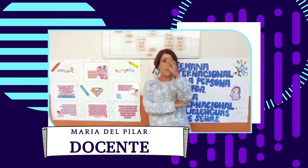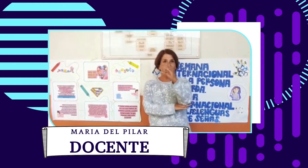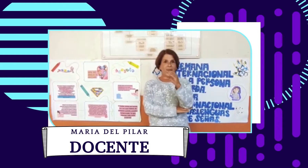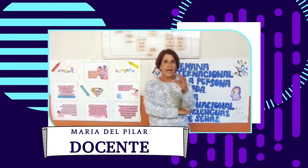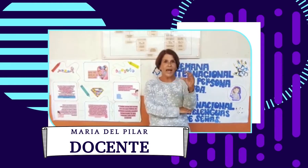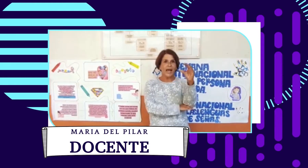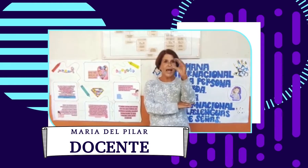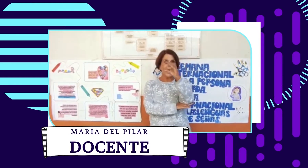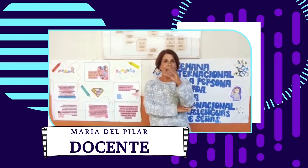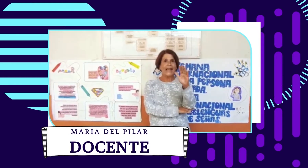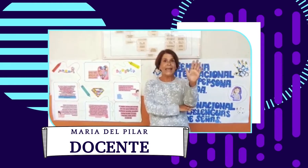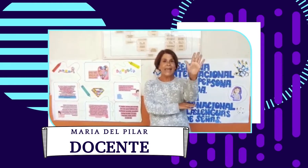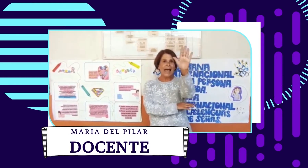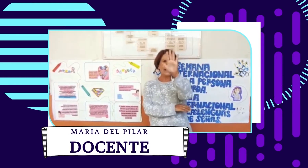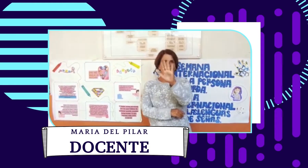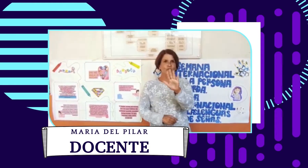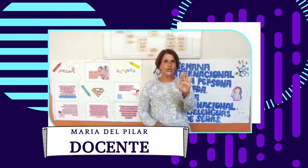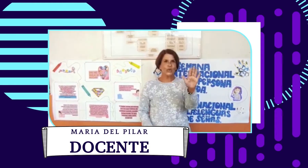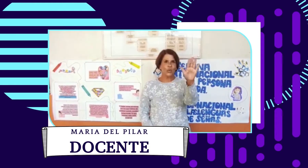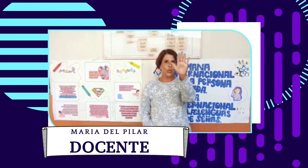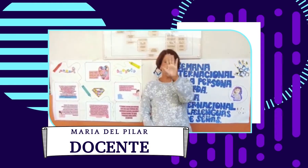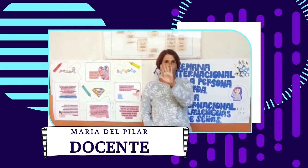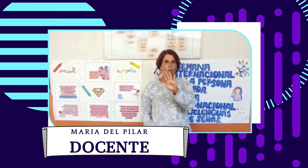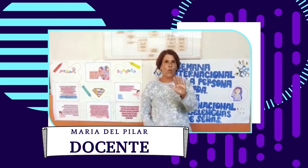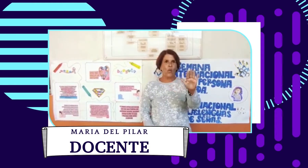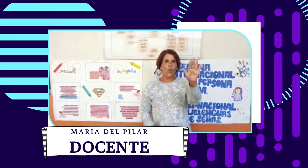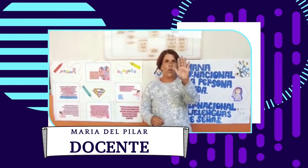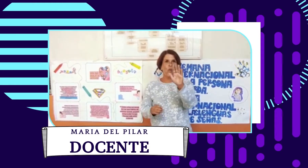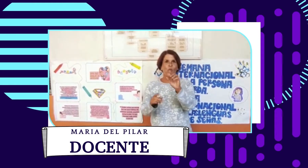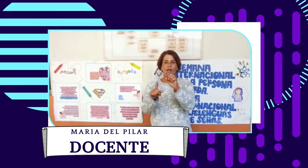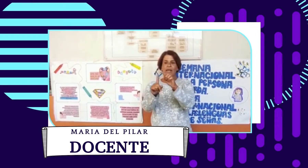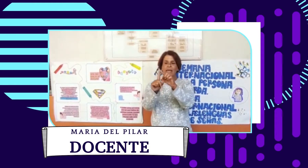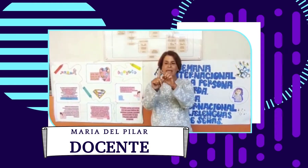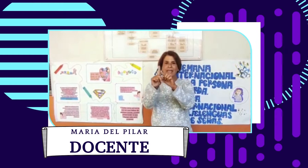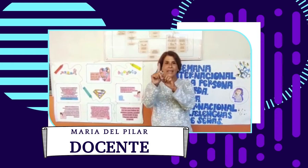En Colombia, en todo el territorio nacional,